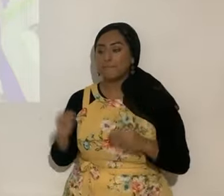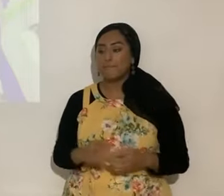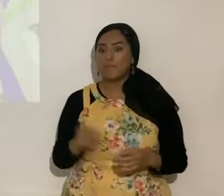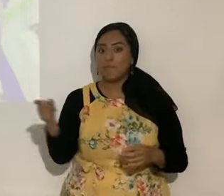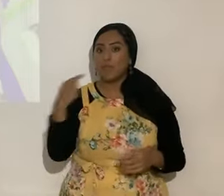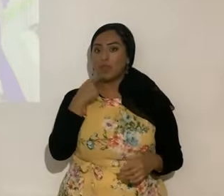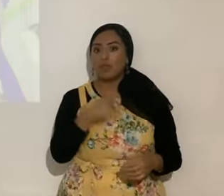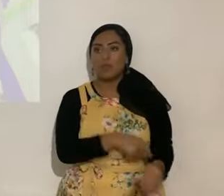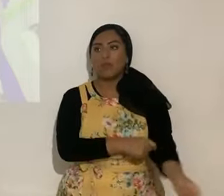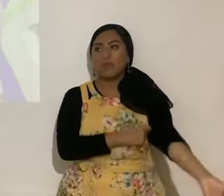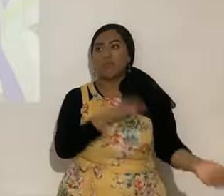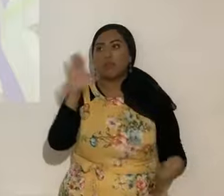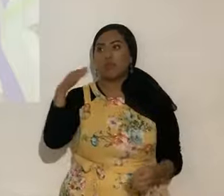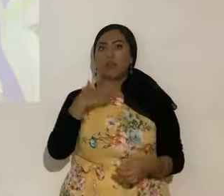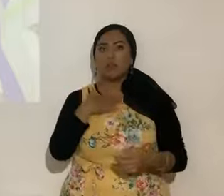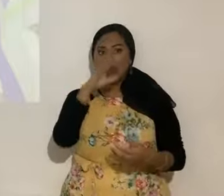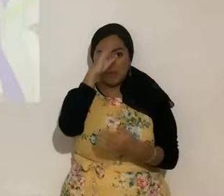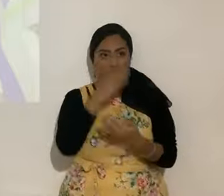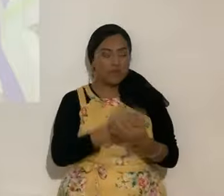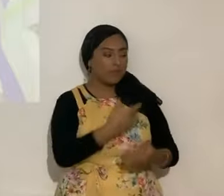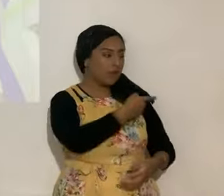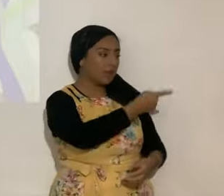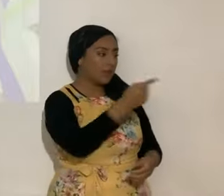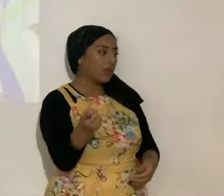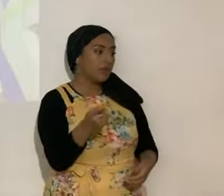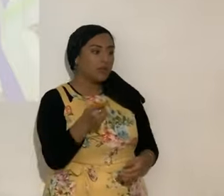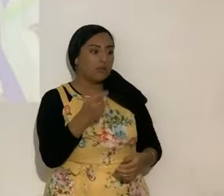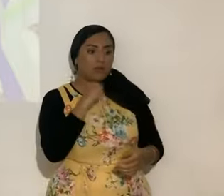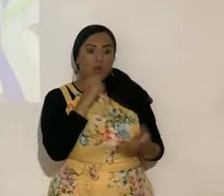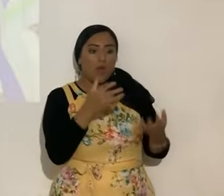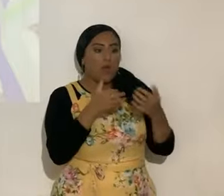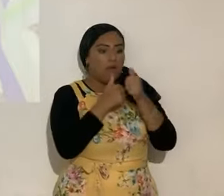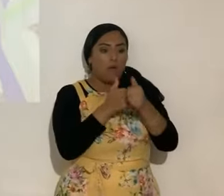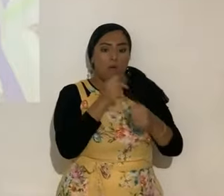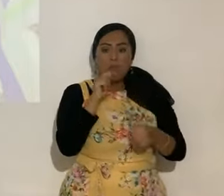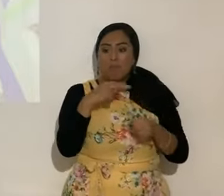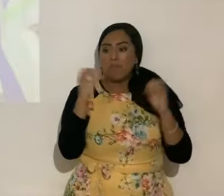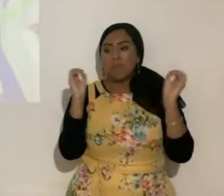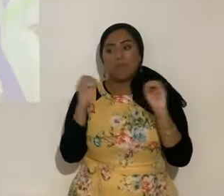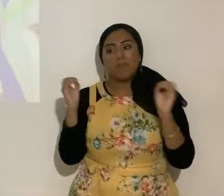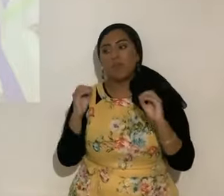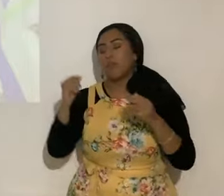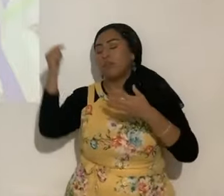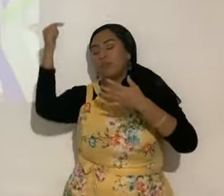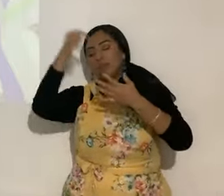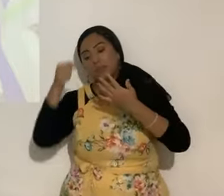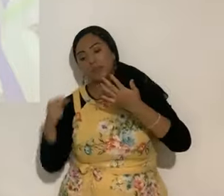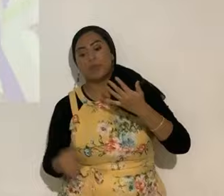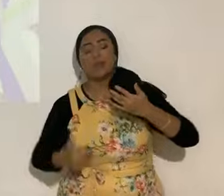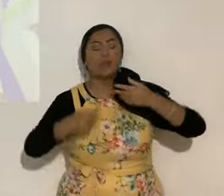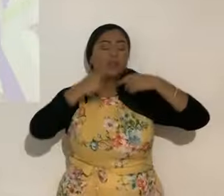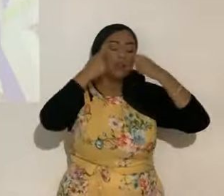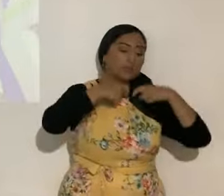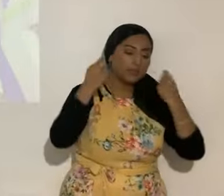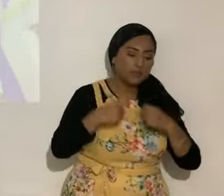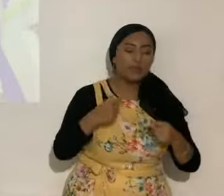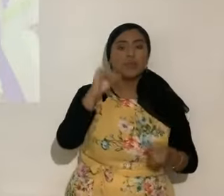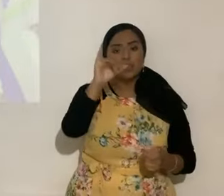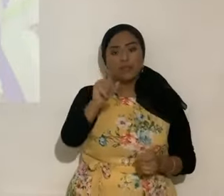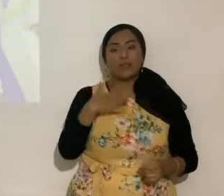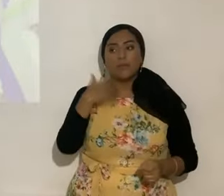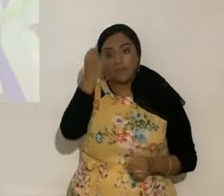me dicen, Rue, mis hijos no quieren nada con la Torah, etcétera, etcétera, y es que esto, y empiezan a llorar, y sí, les